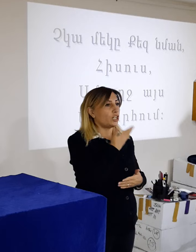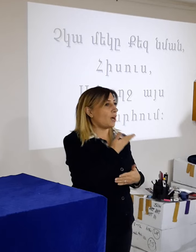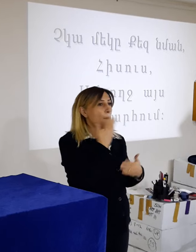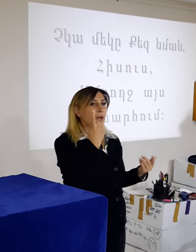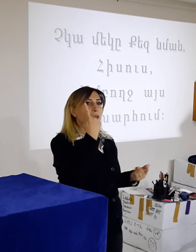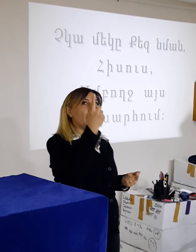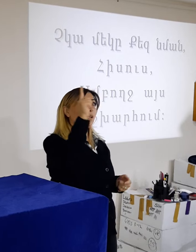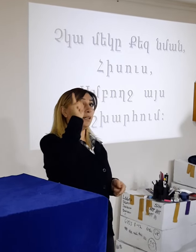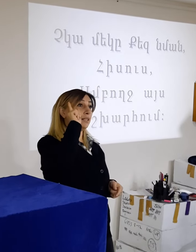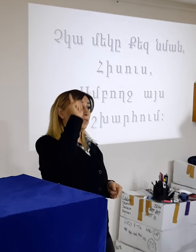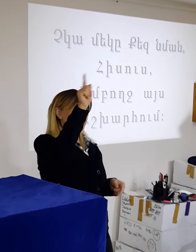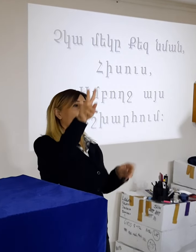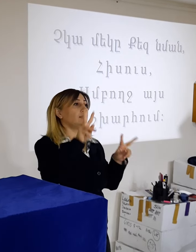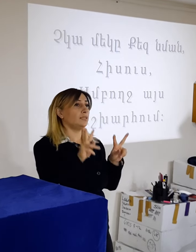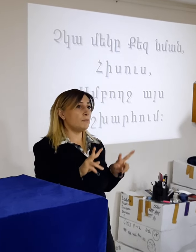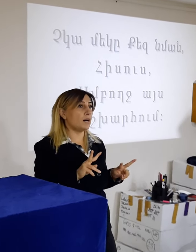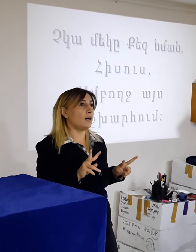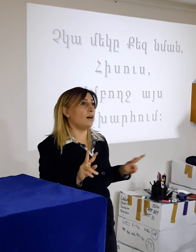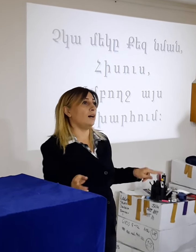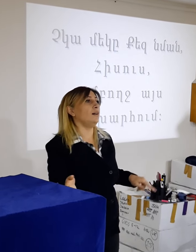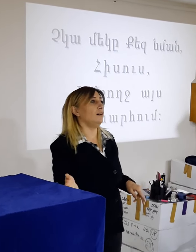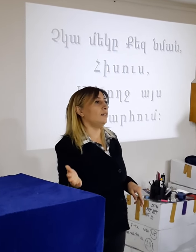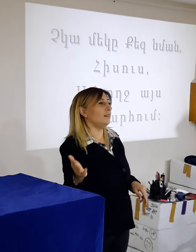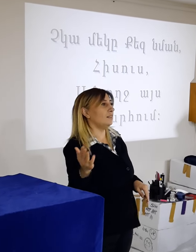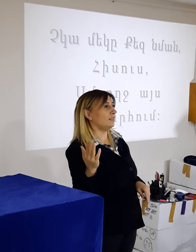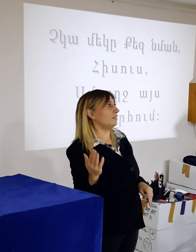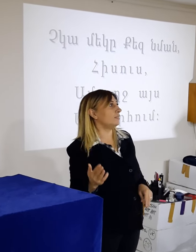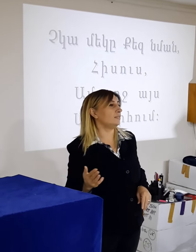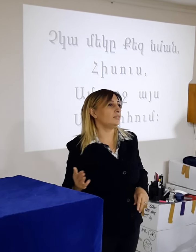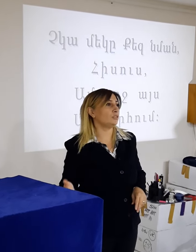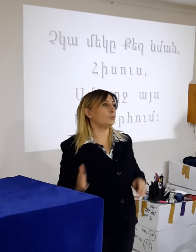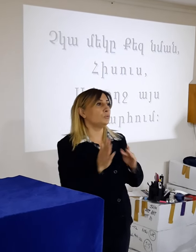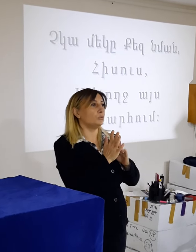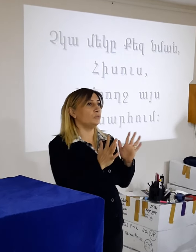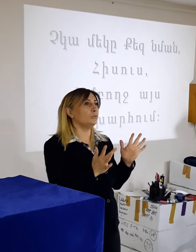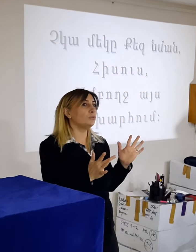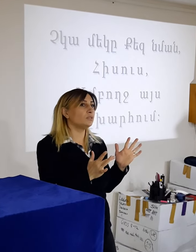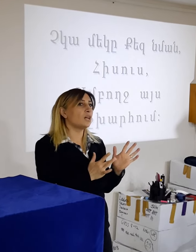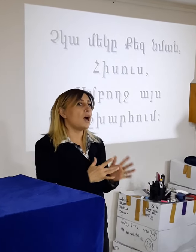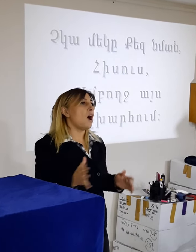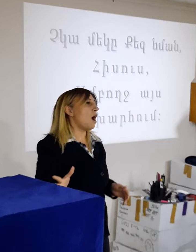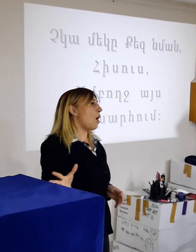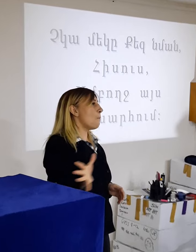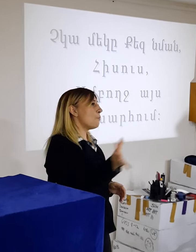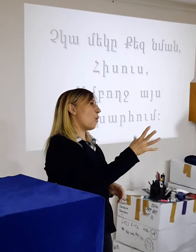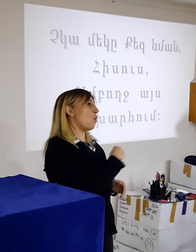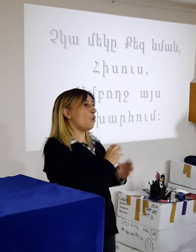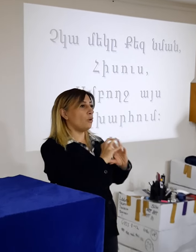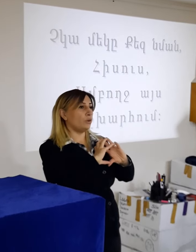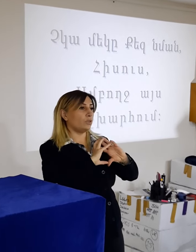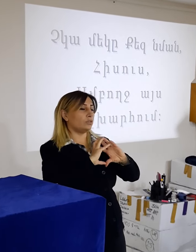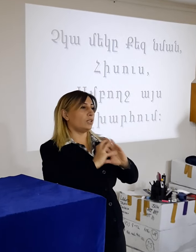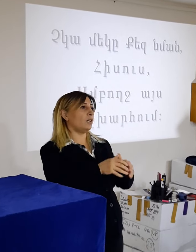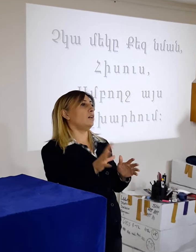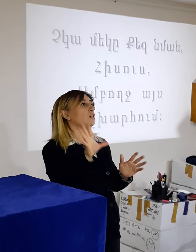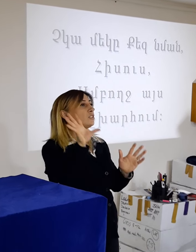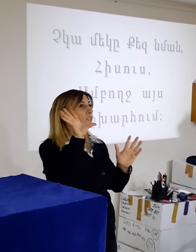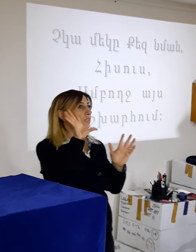կավարում, չկա մեկը քեզ նման, Հիսուս, ամբողջ